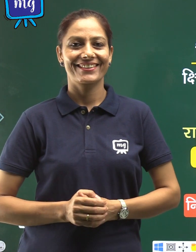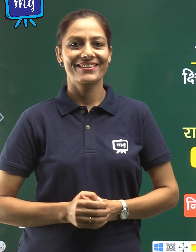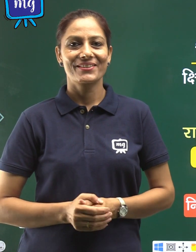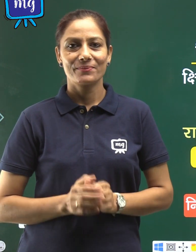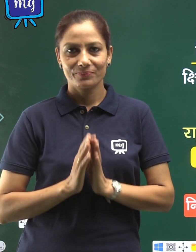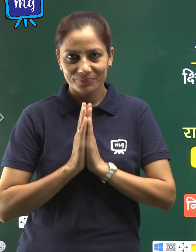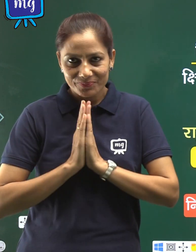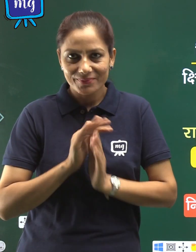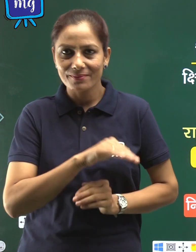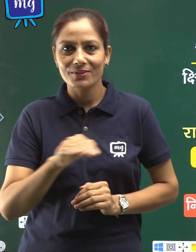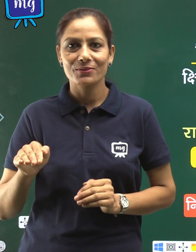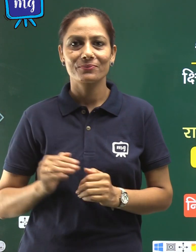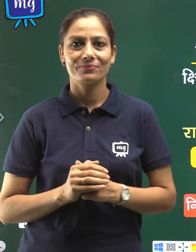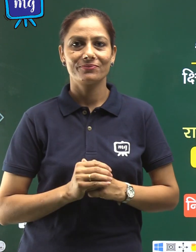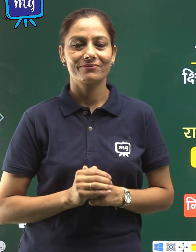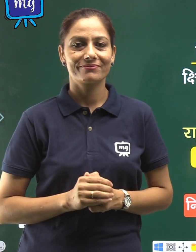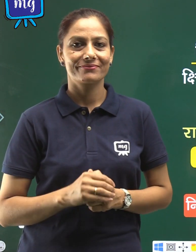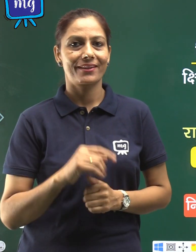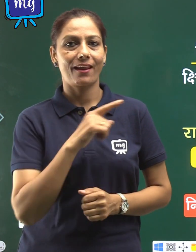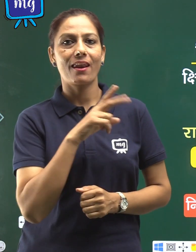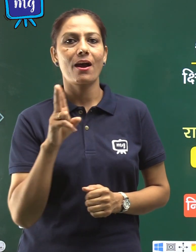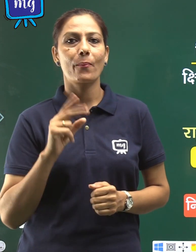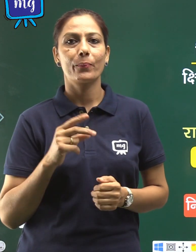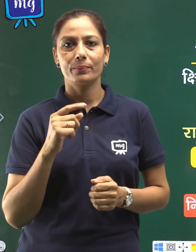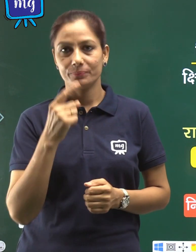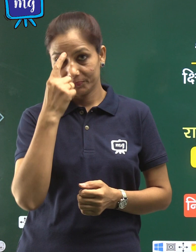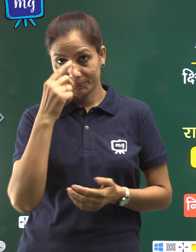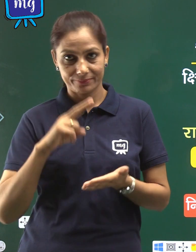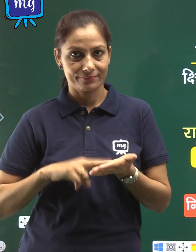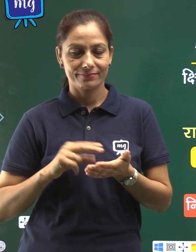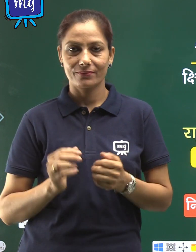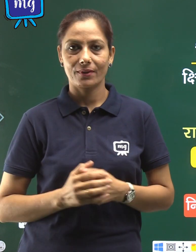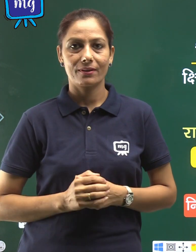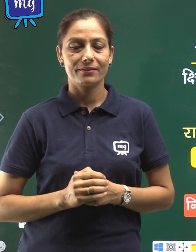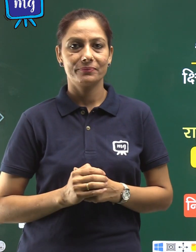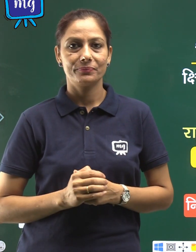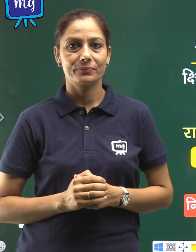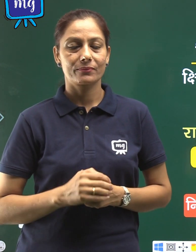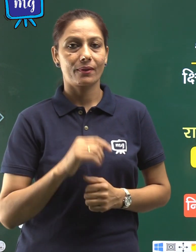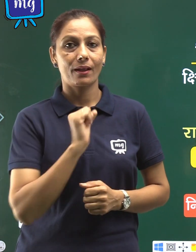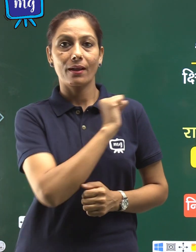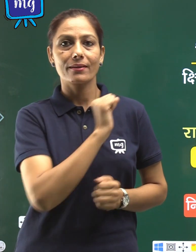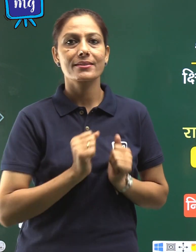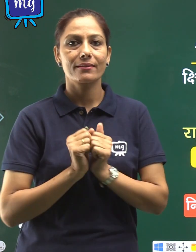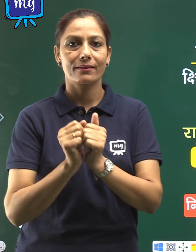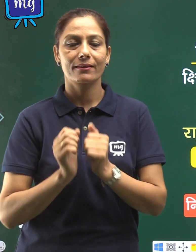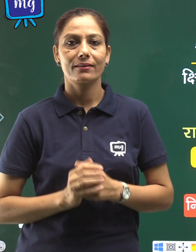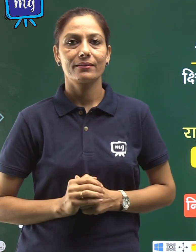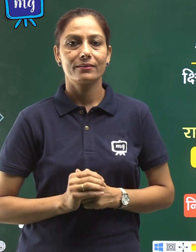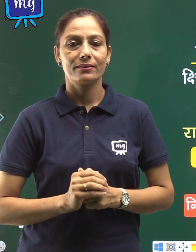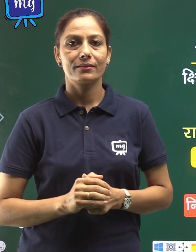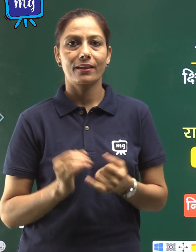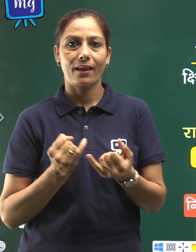को नमस्ते बच्चों मेरा नाम निर्मल कुमार गुप्ता मेरे साथ है